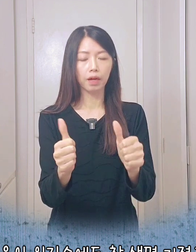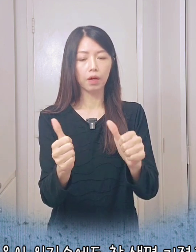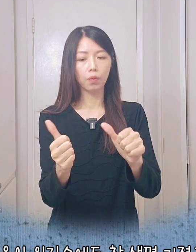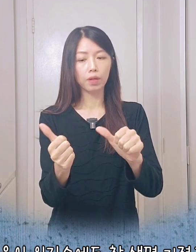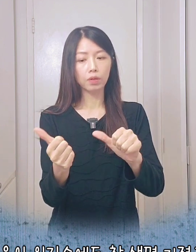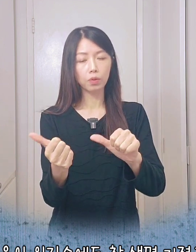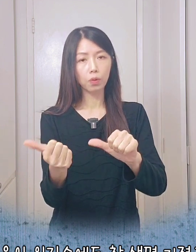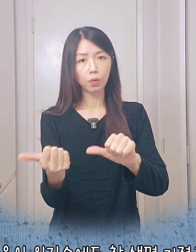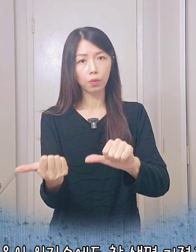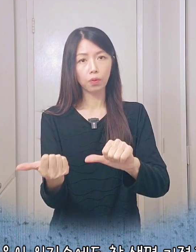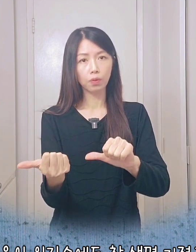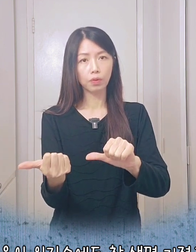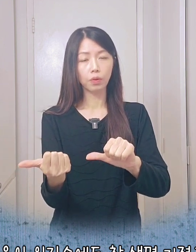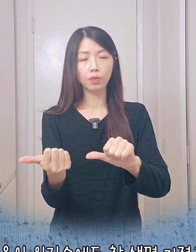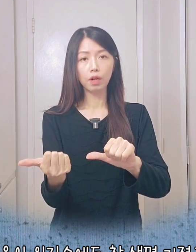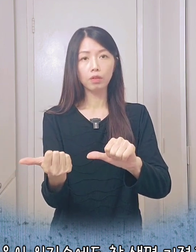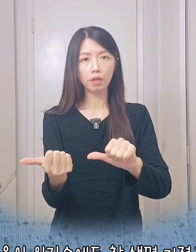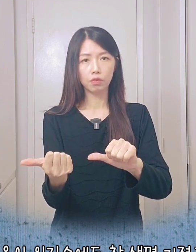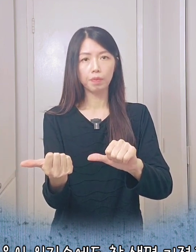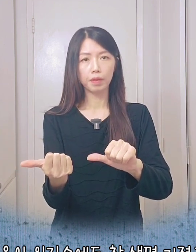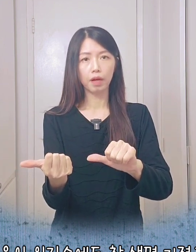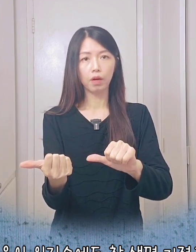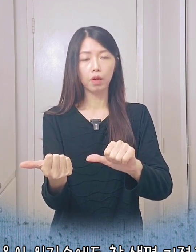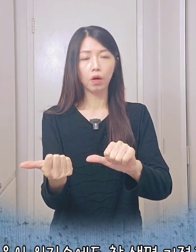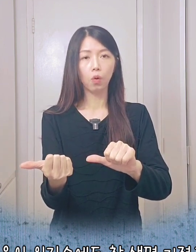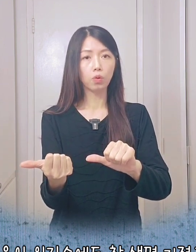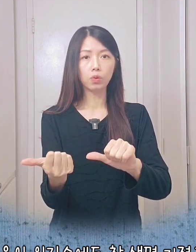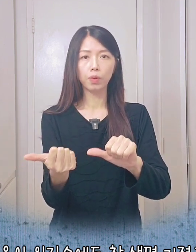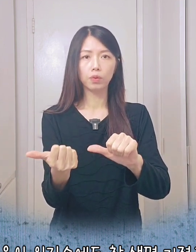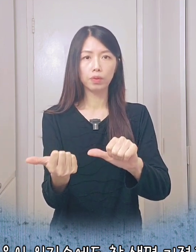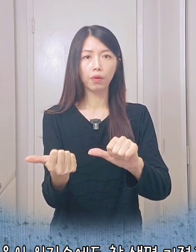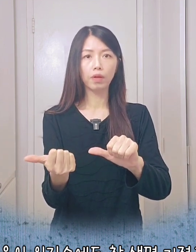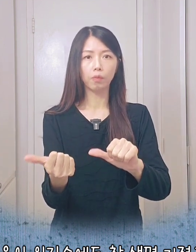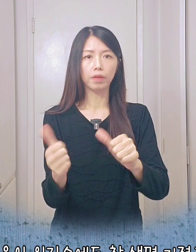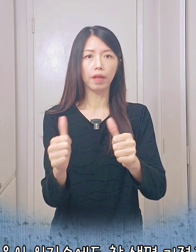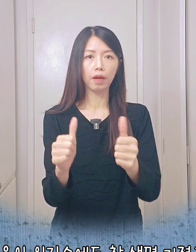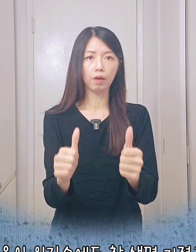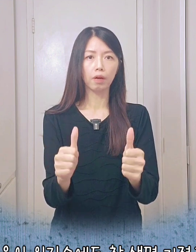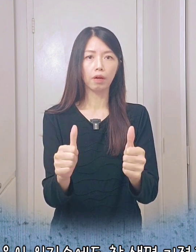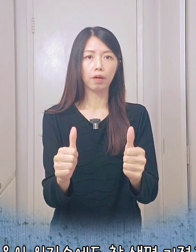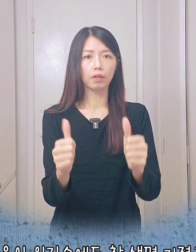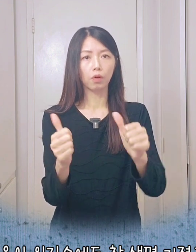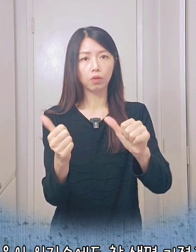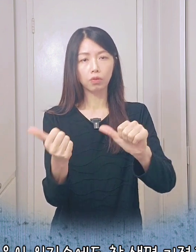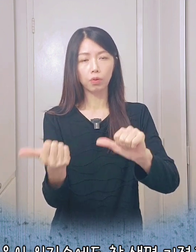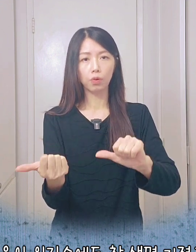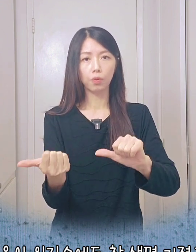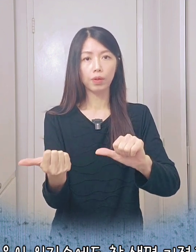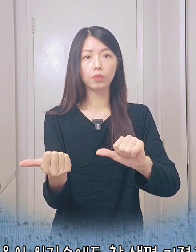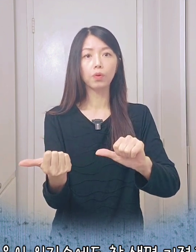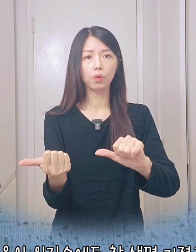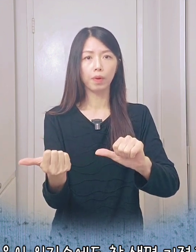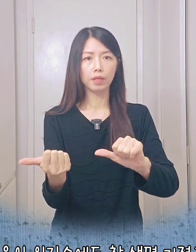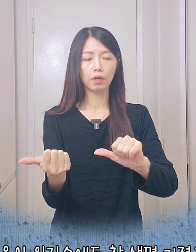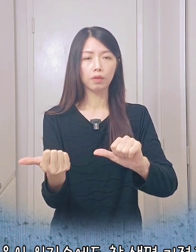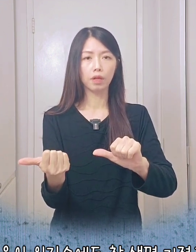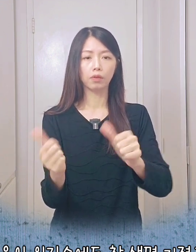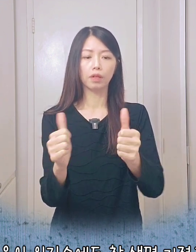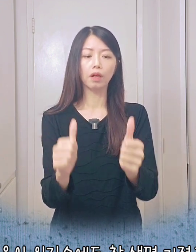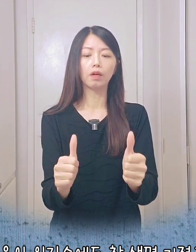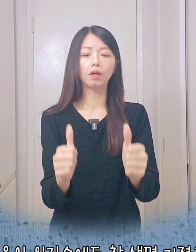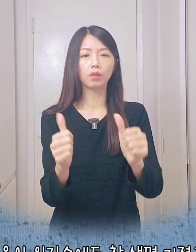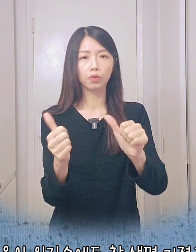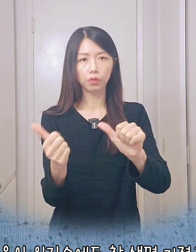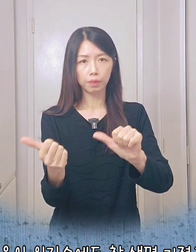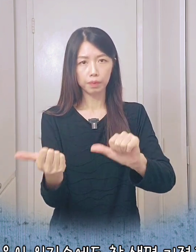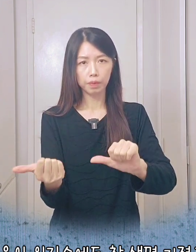다음에 왼쪽으로 쓰러뜨려 주시면 돼요. 오른쪽 왼쪽 상관이 없는데요. 저는 주로 왼쪽으로 많이